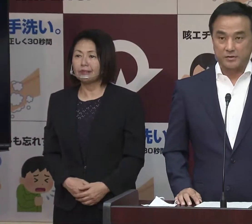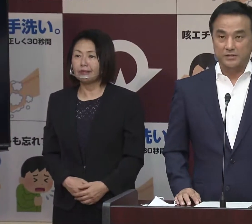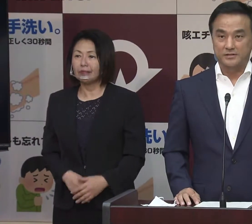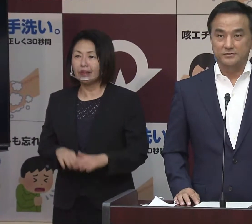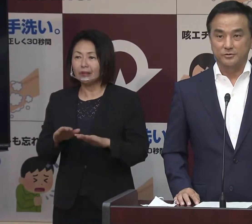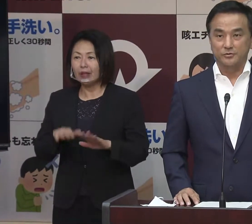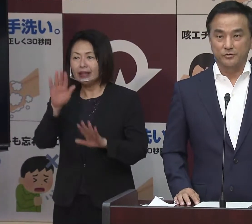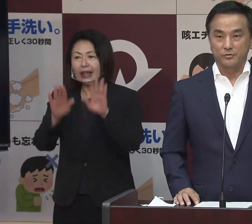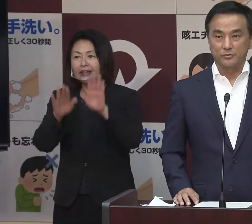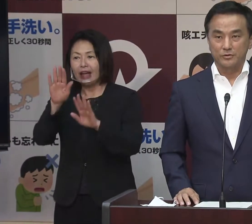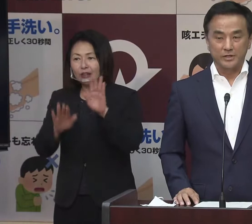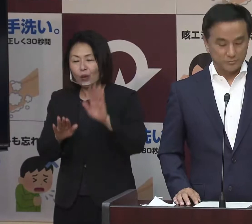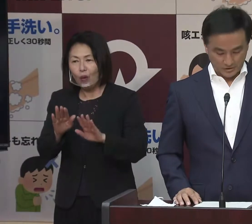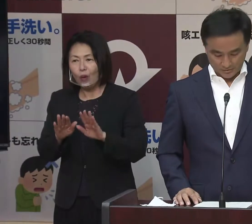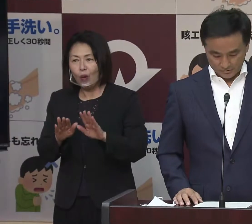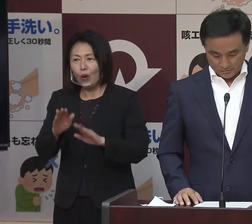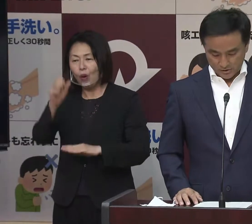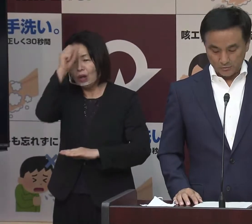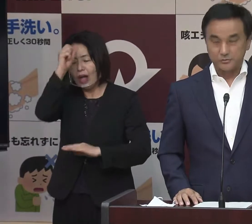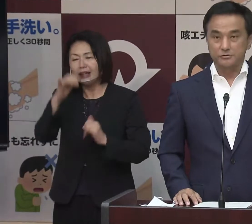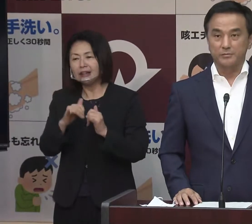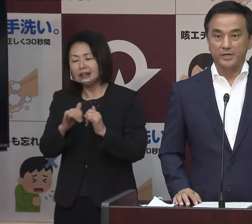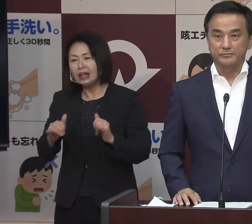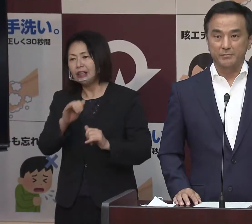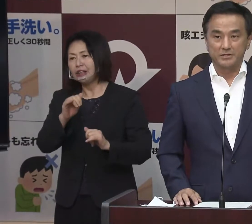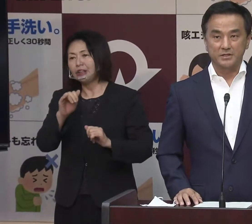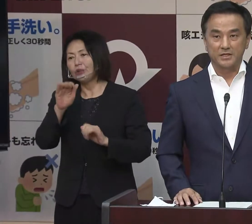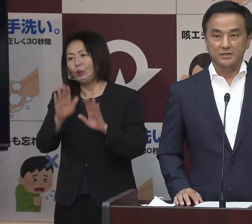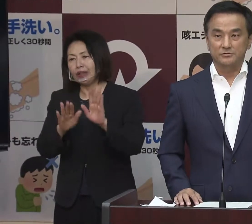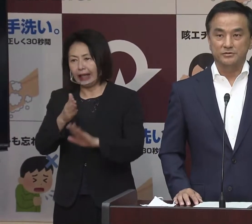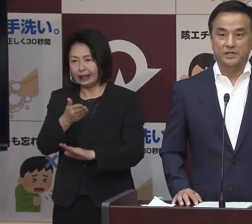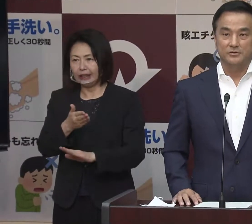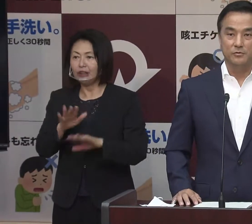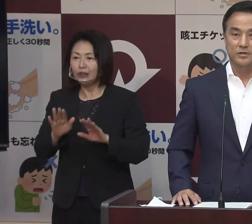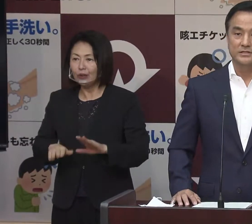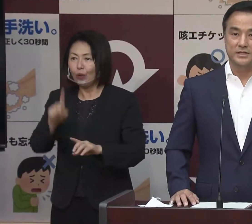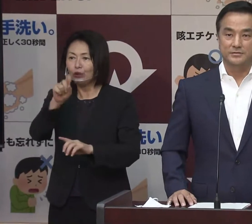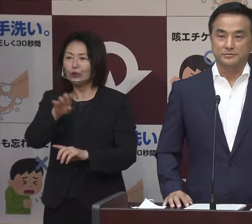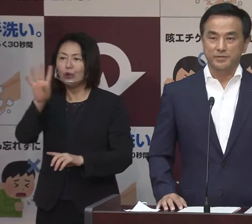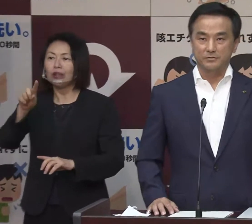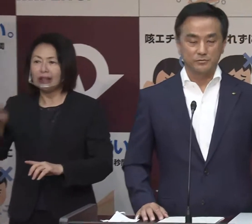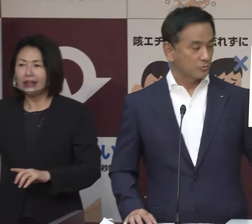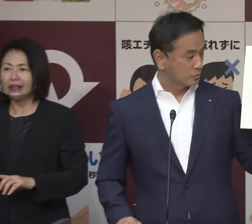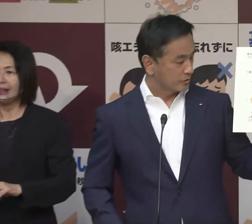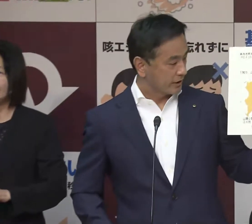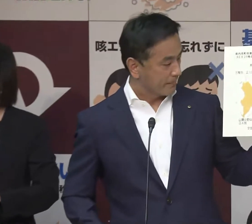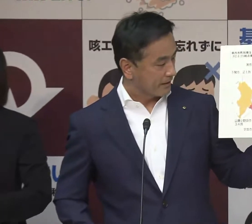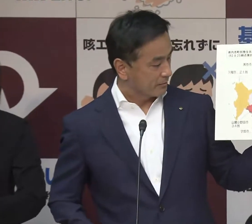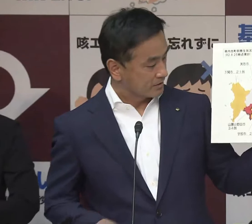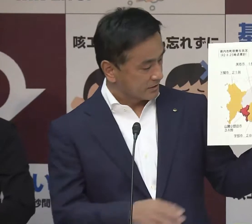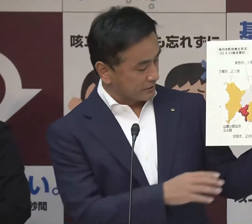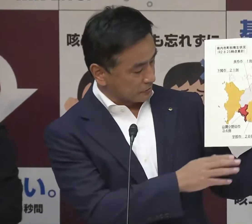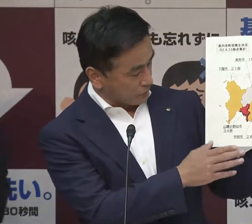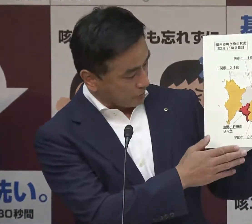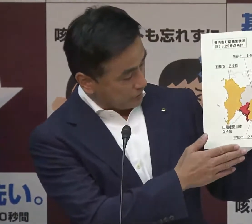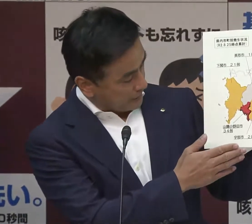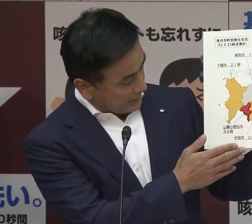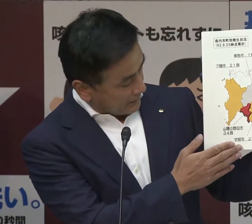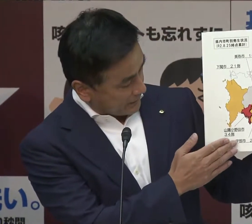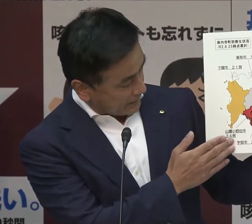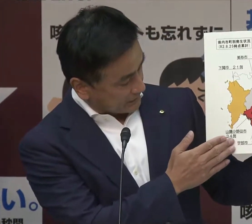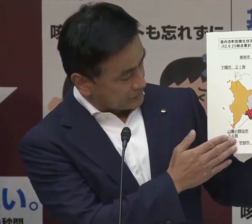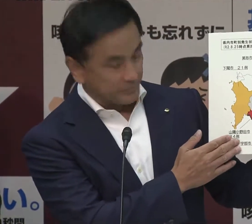現在の感染状況でございます。今日14名が増えましたが、そのうち山陽小野田市が10名ということでありまして、ちょっとこ